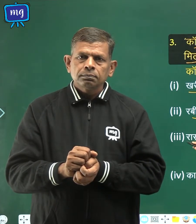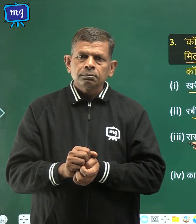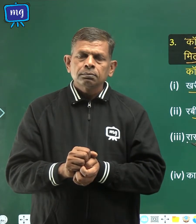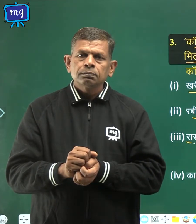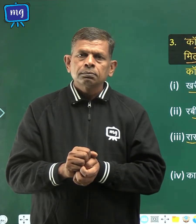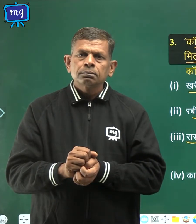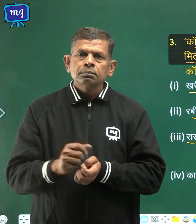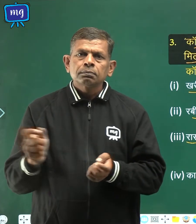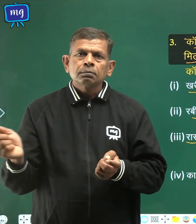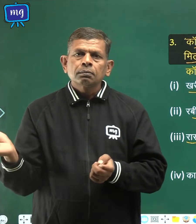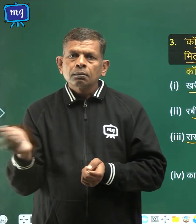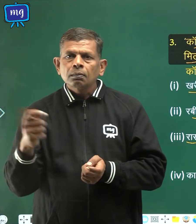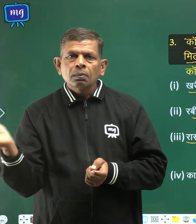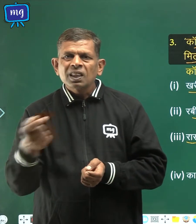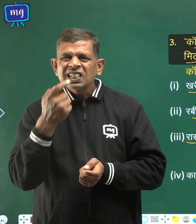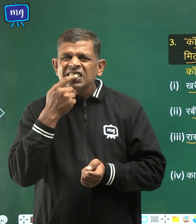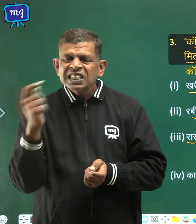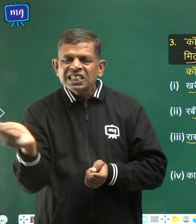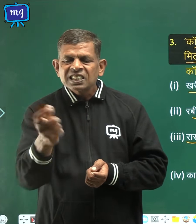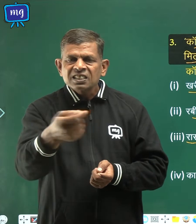रासायनिक उर्वरक